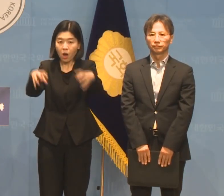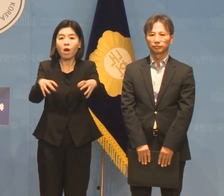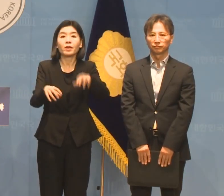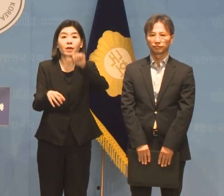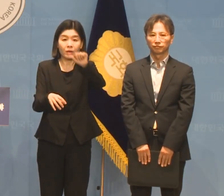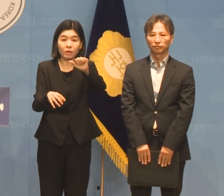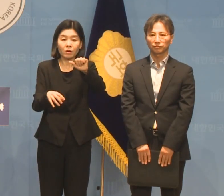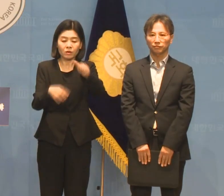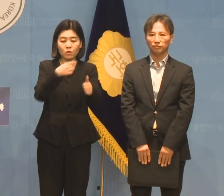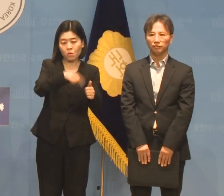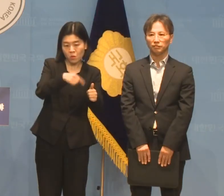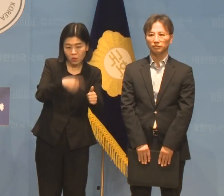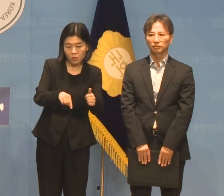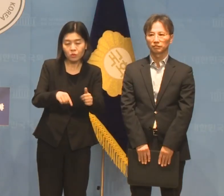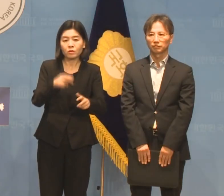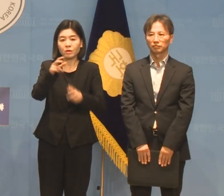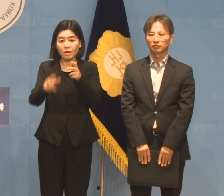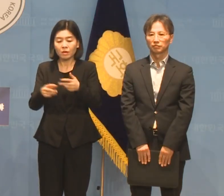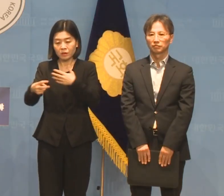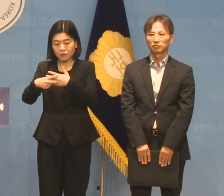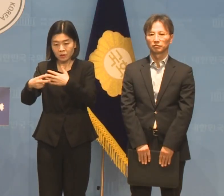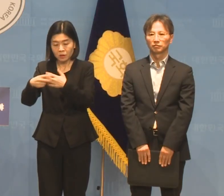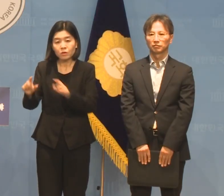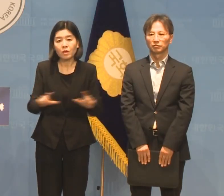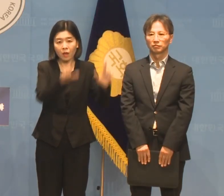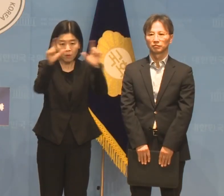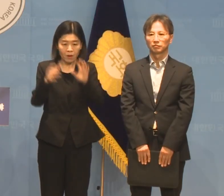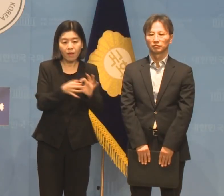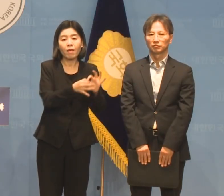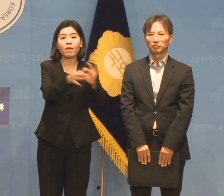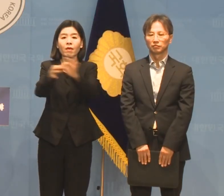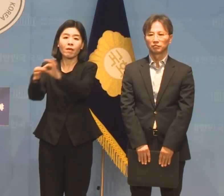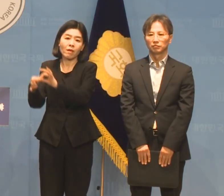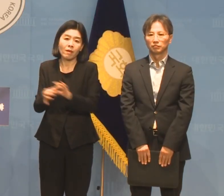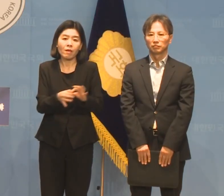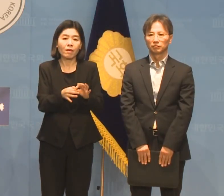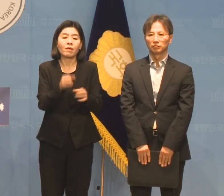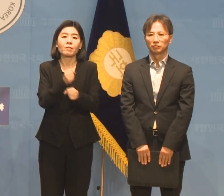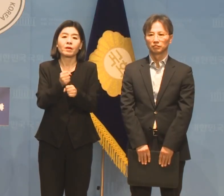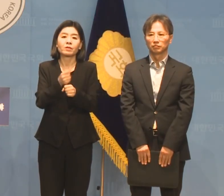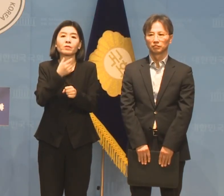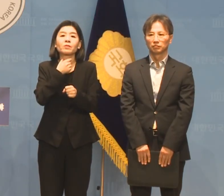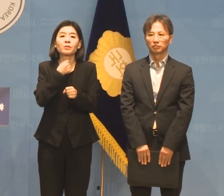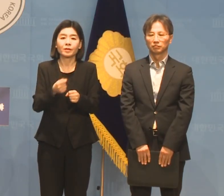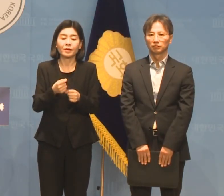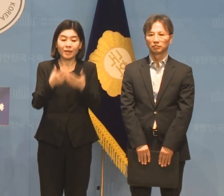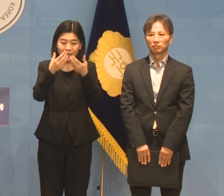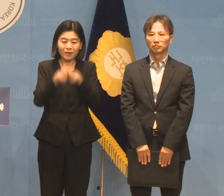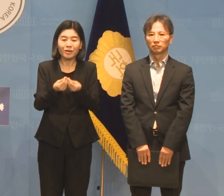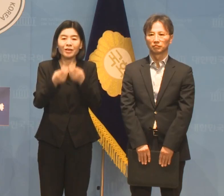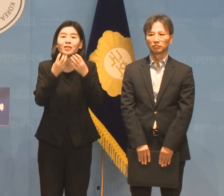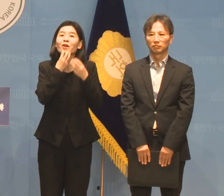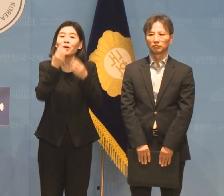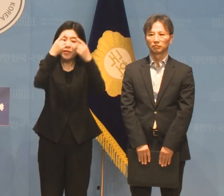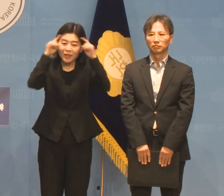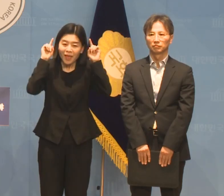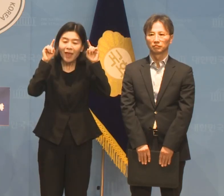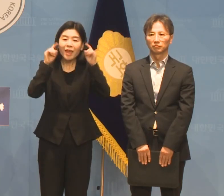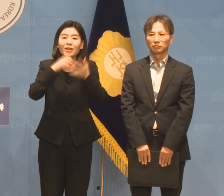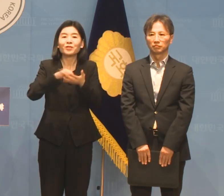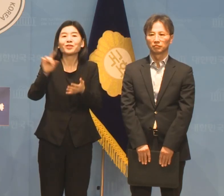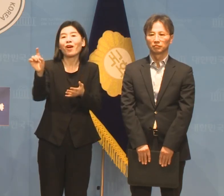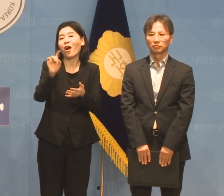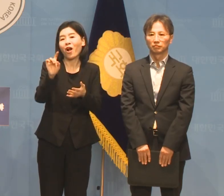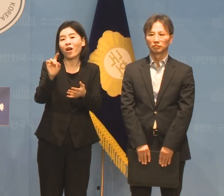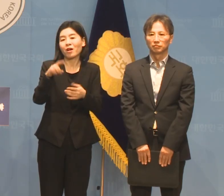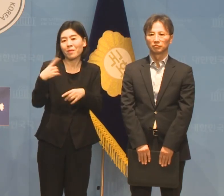등 생활 인프라를 연계 발전시킬 것입니다. 서울대 10개 만들기를 목표로 지역 거점 국립대에